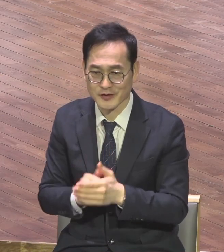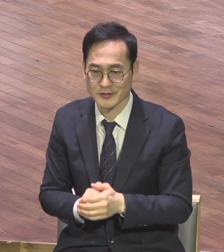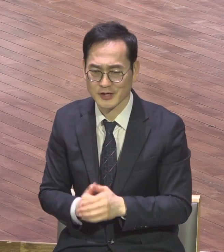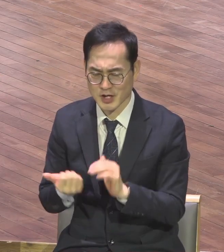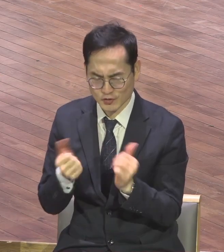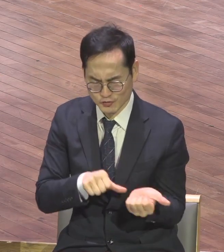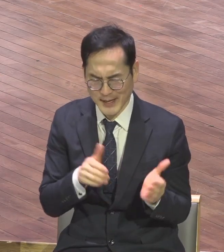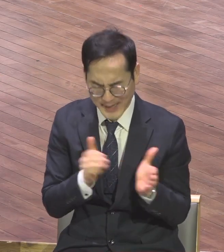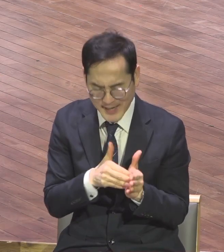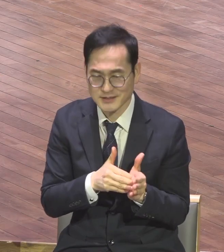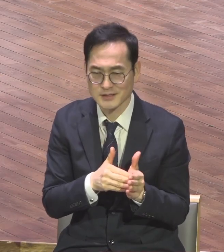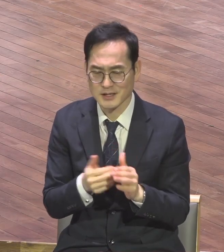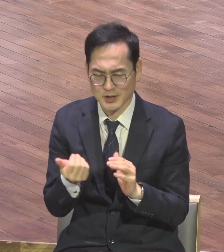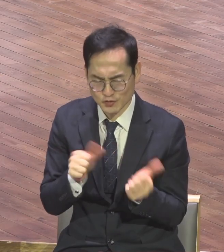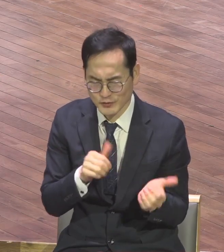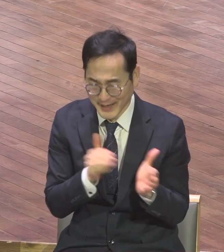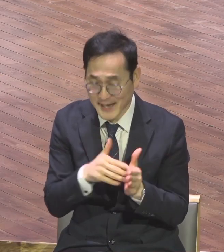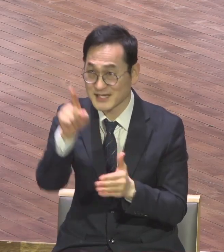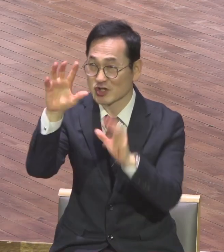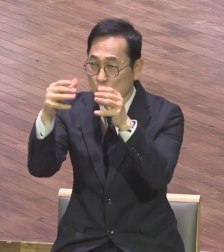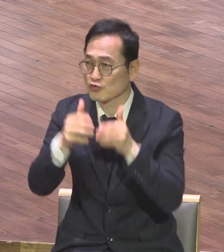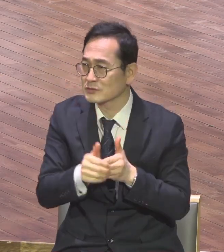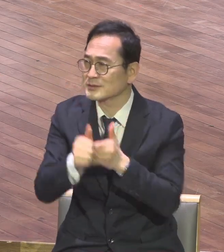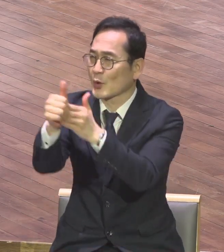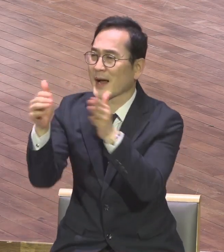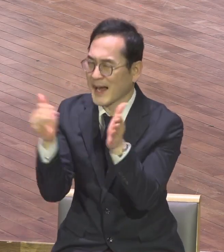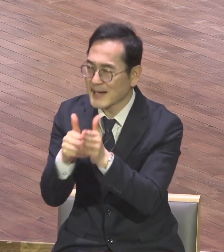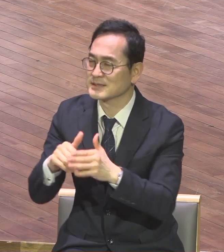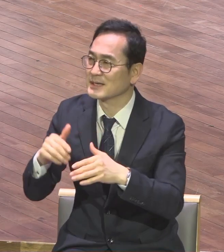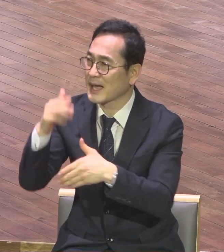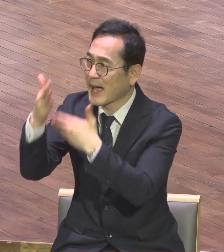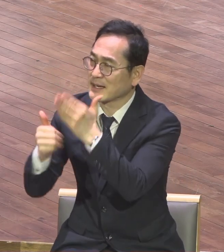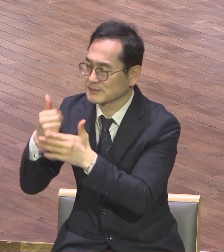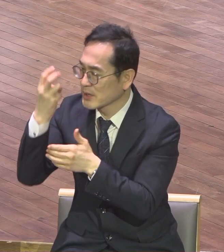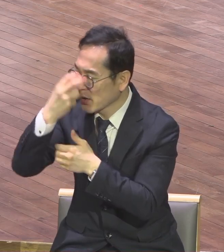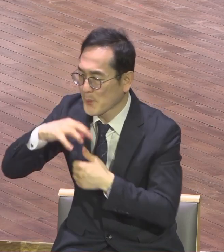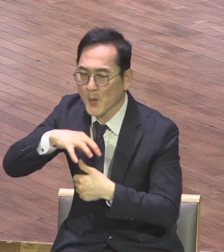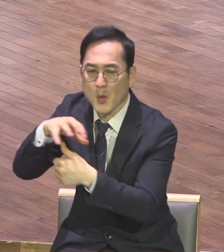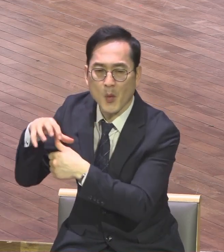갈 때까지 나를 완전히 인도하시는 보장된 삶이다.